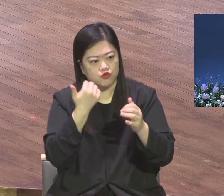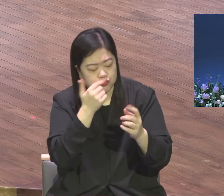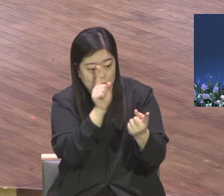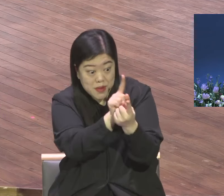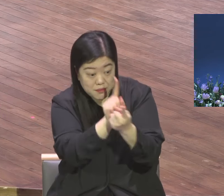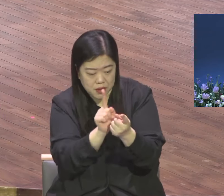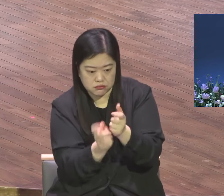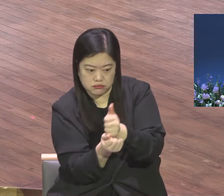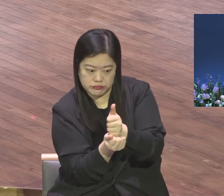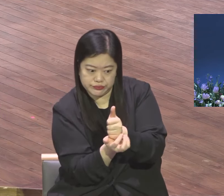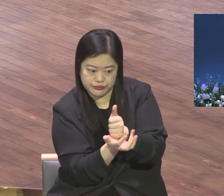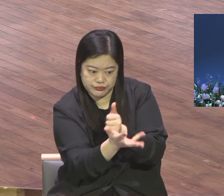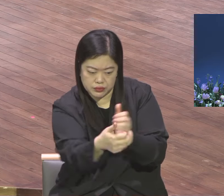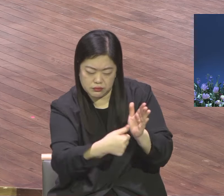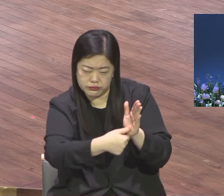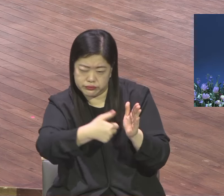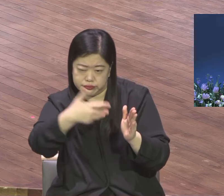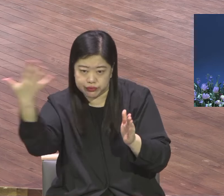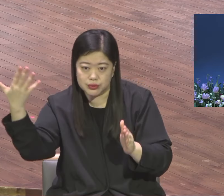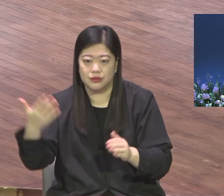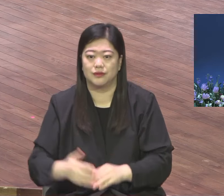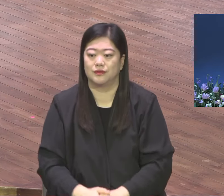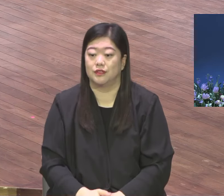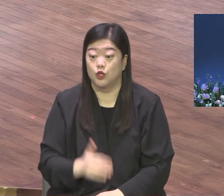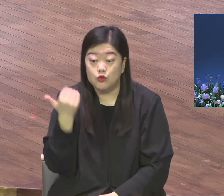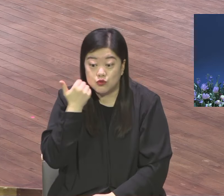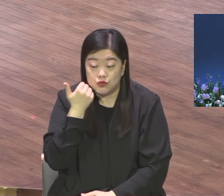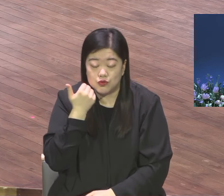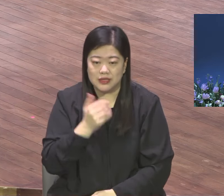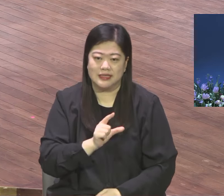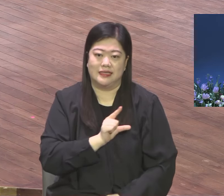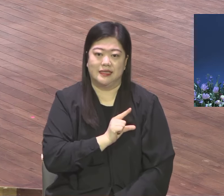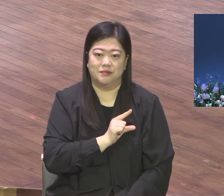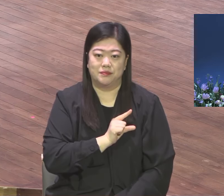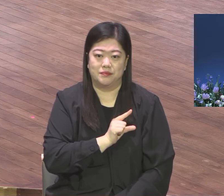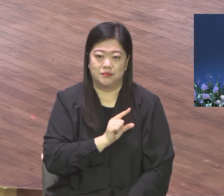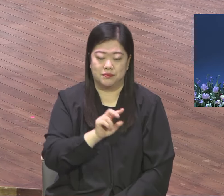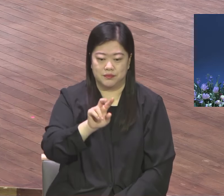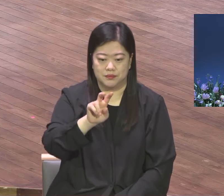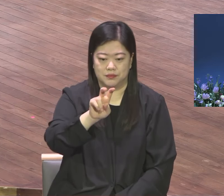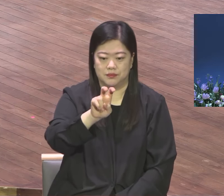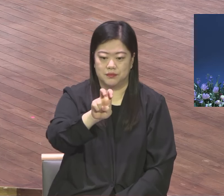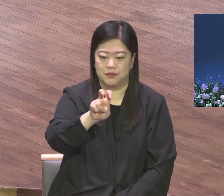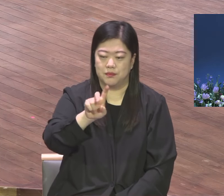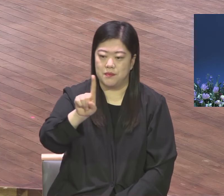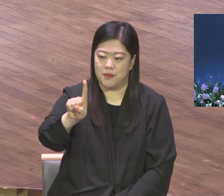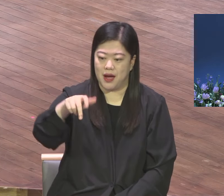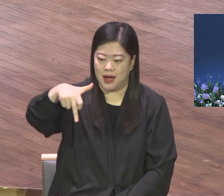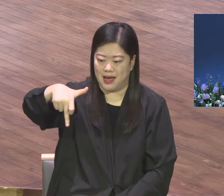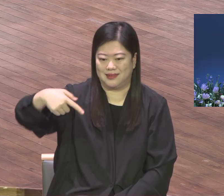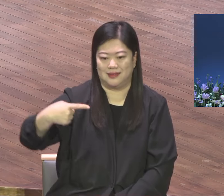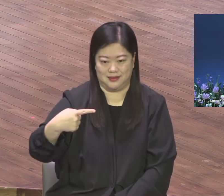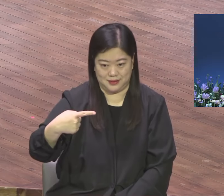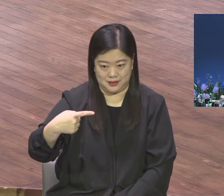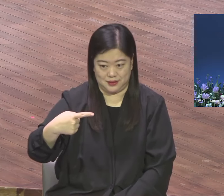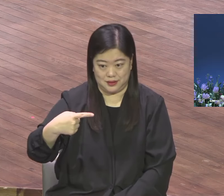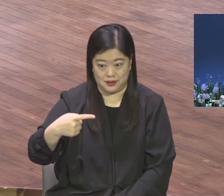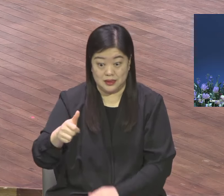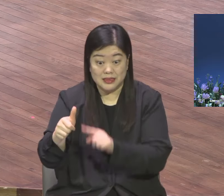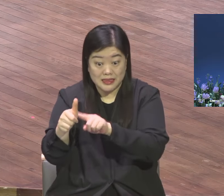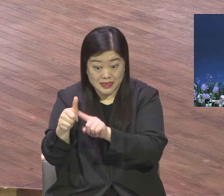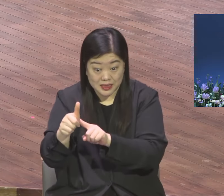이 인플루언서 아주 그 마크 맨션이라는 분이었는데 이 사람은